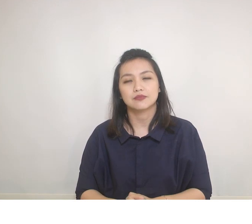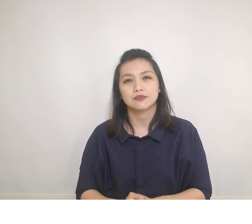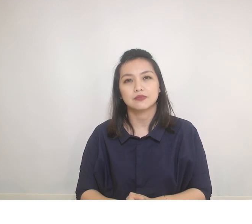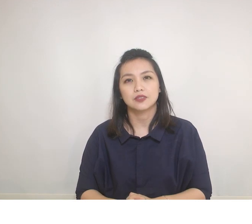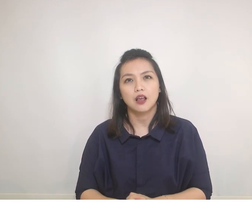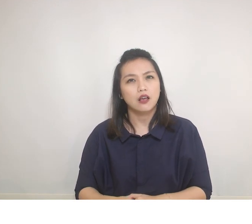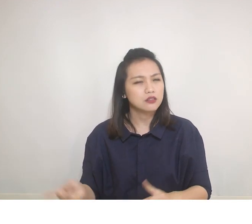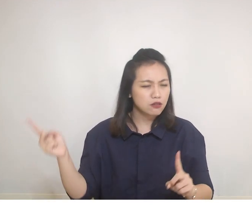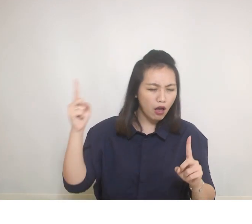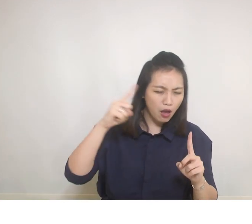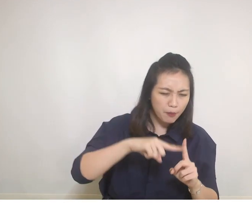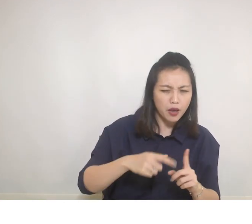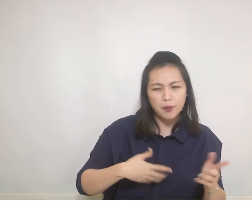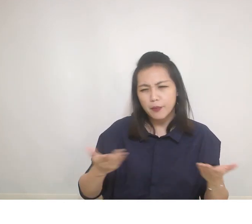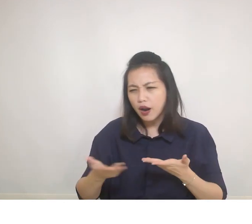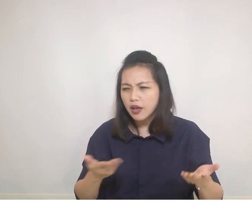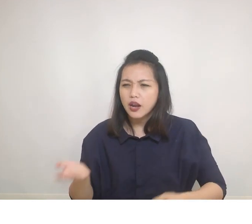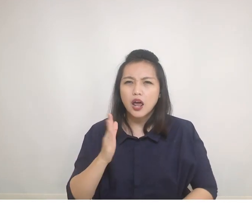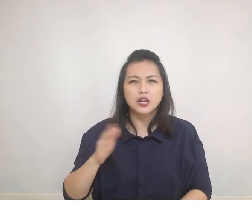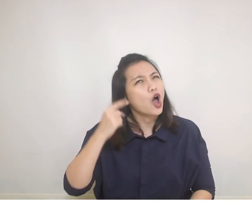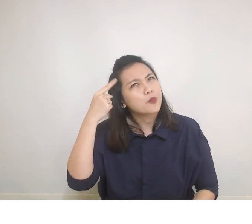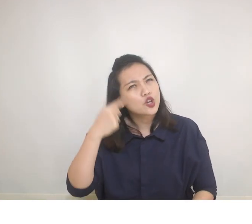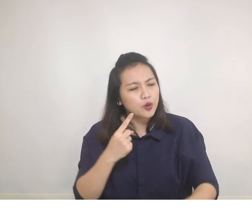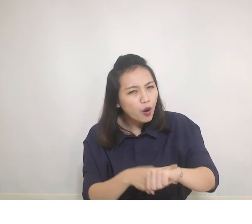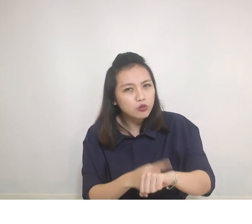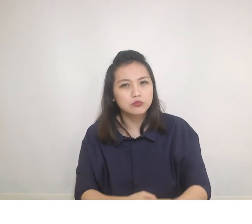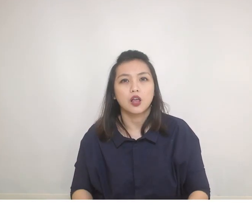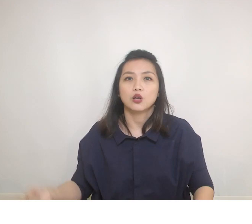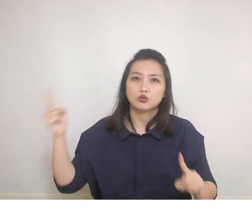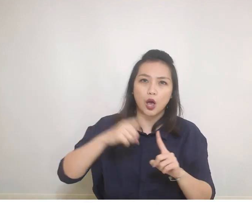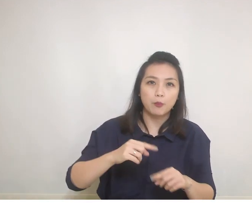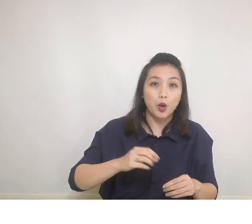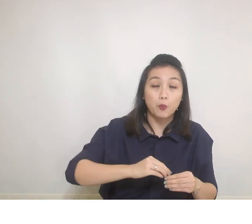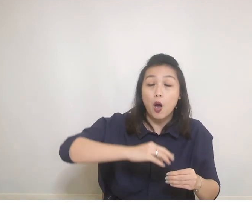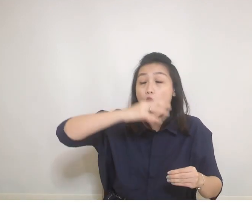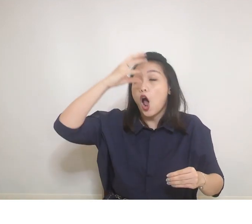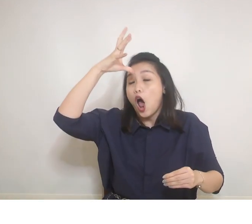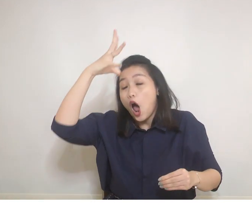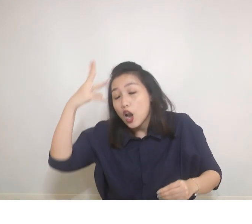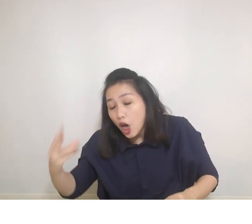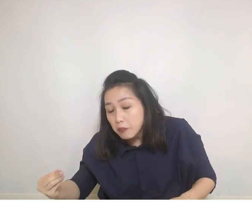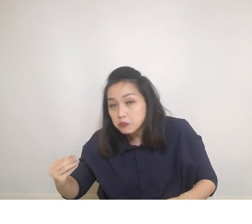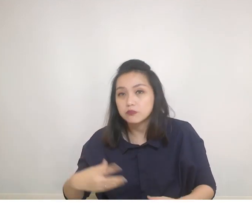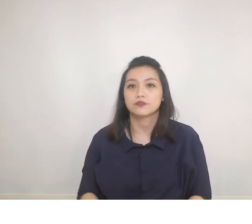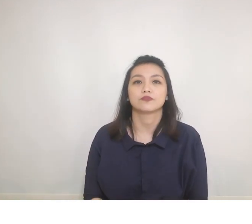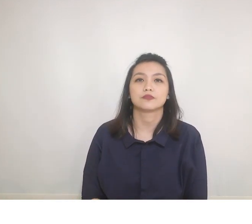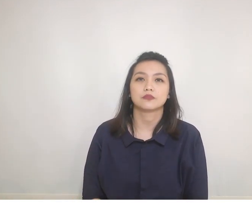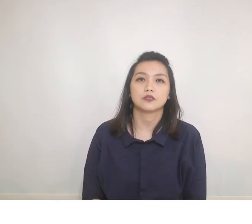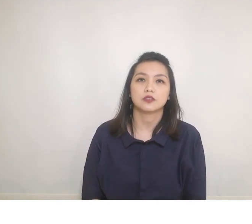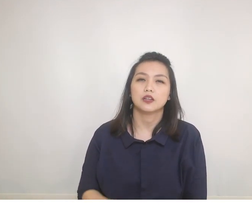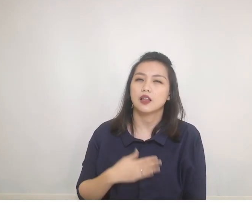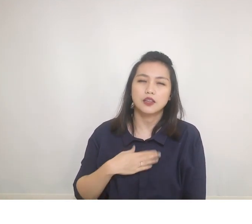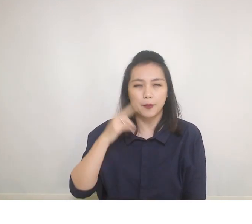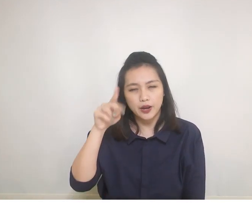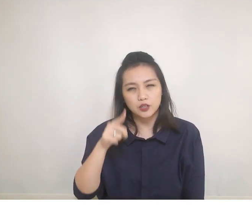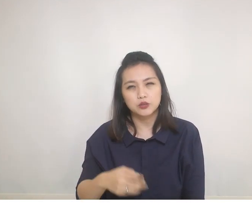jiwa-jiwa, fokusnya ini berubah, hati saya tuh juga berubah. Dan saya pulang, hati saya ini juga berubah, hubungan